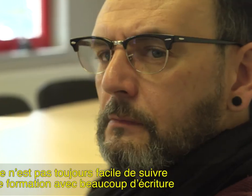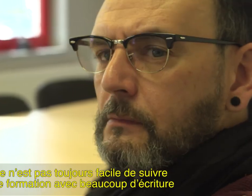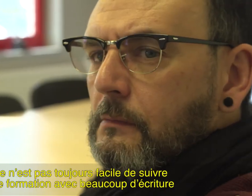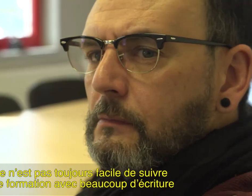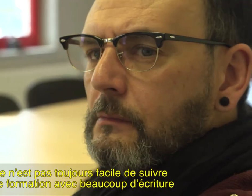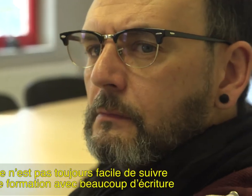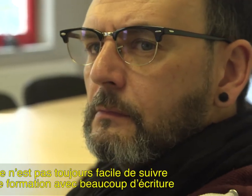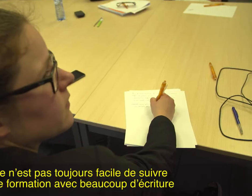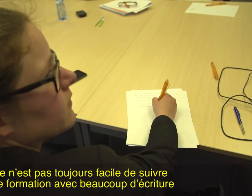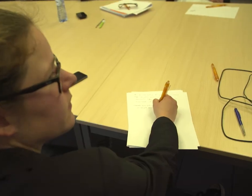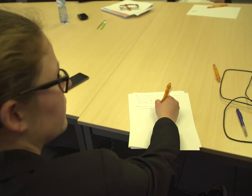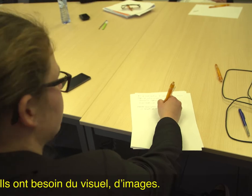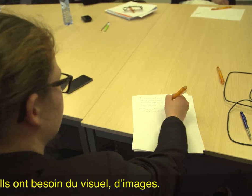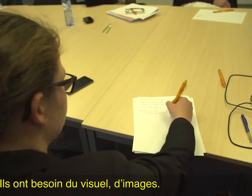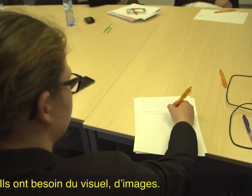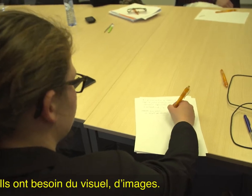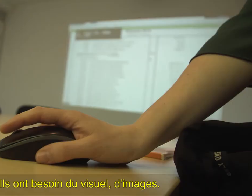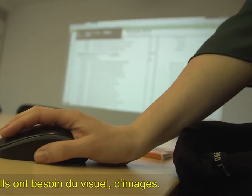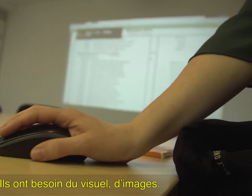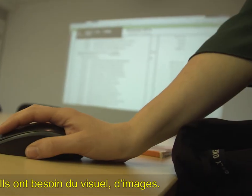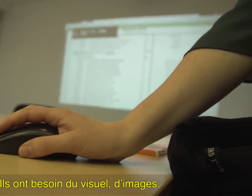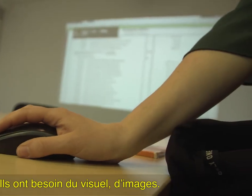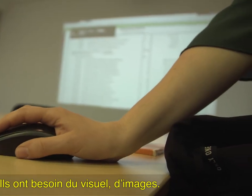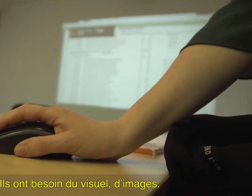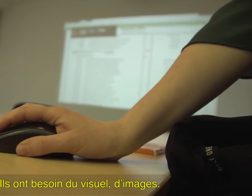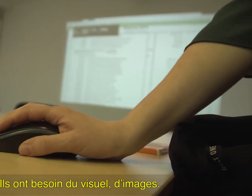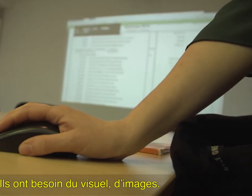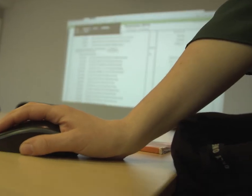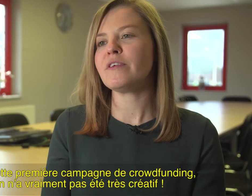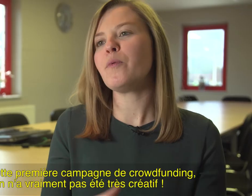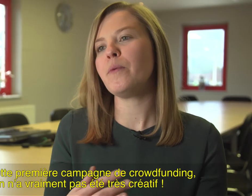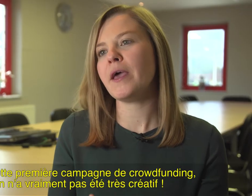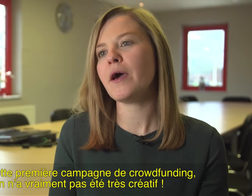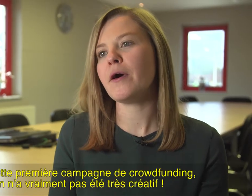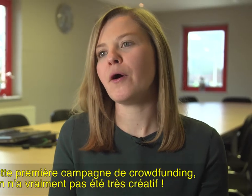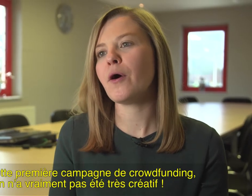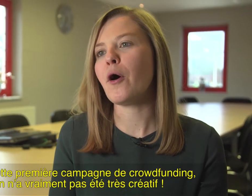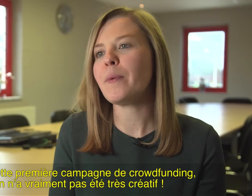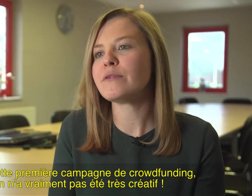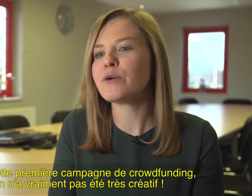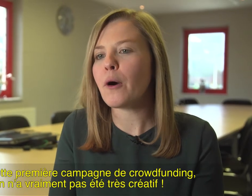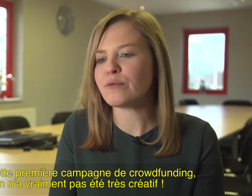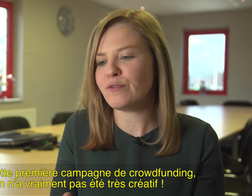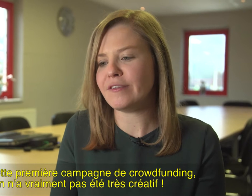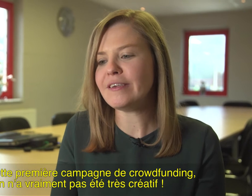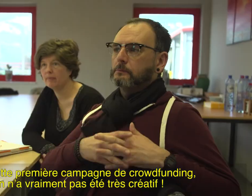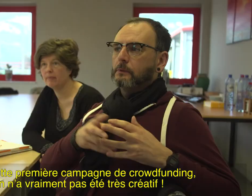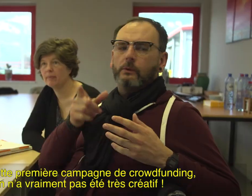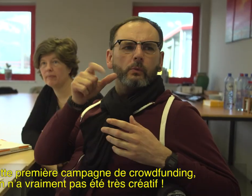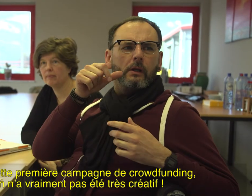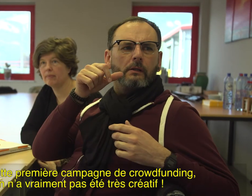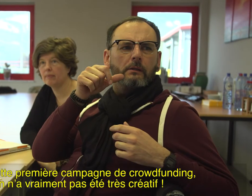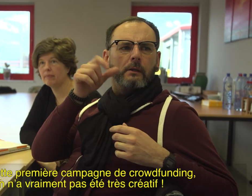une formation avec beaucoup d'écriture, ils ont besoin du visuel, d'images. Pour cette première campagne de crowdfunding,